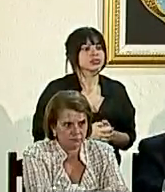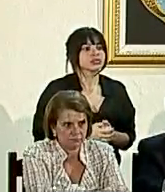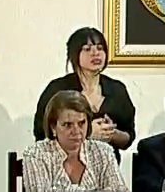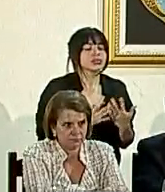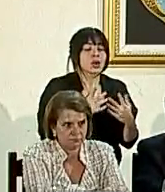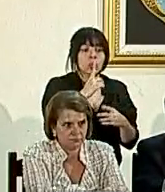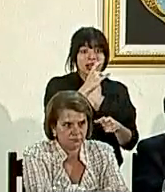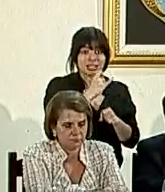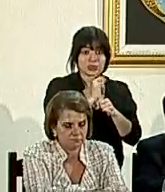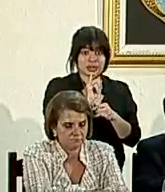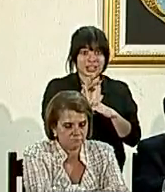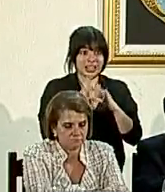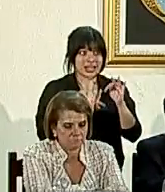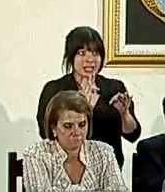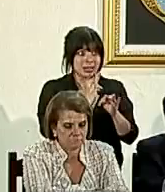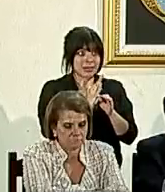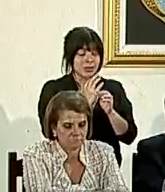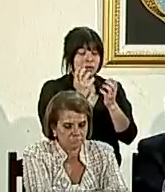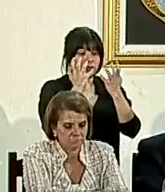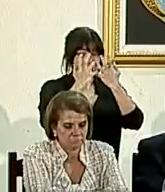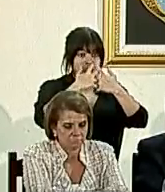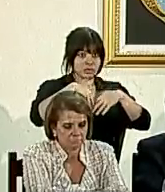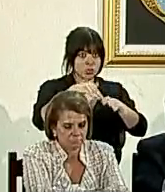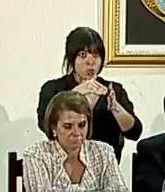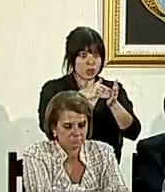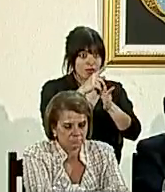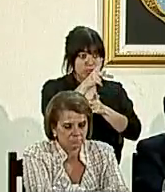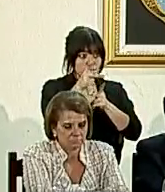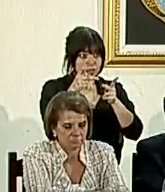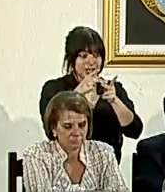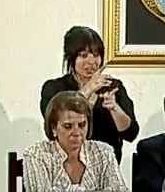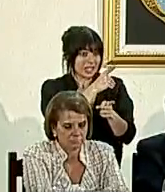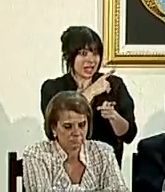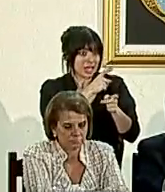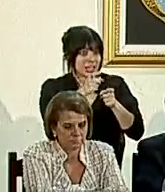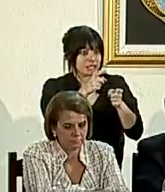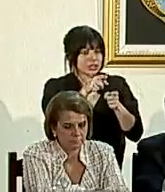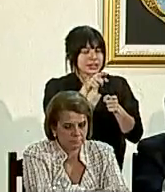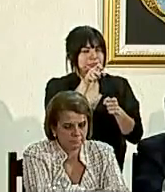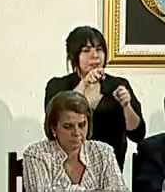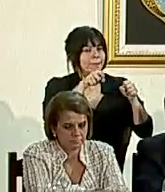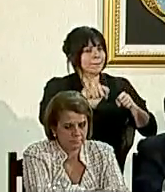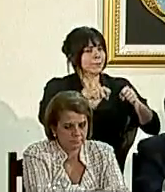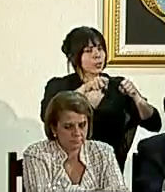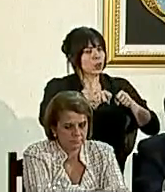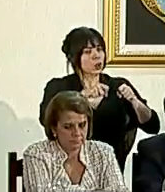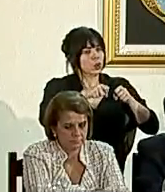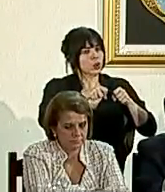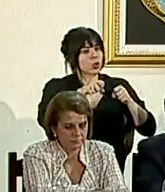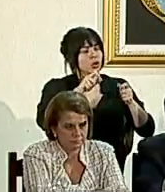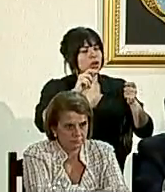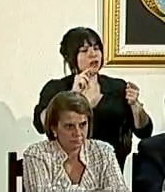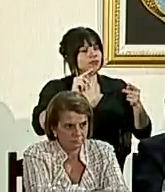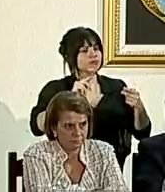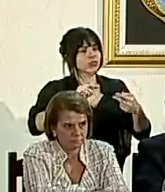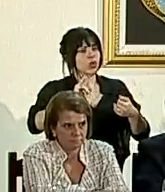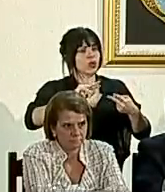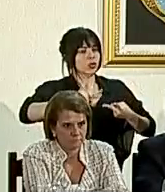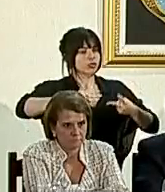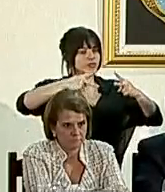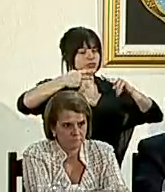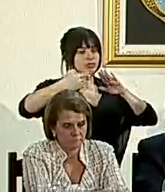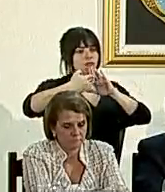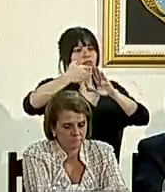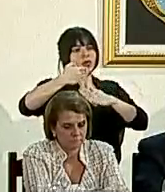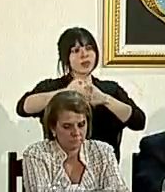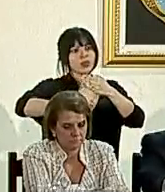en una institución como esta, la reconfiguración de un órgano de dirección más bien podría dar al traste con